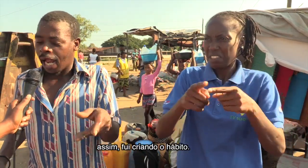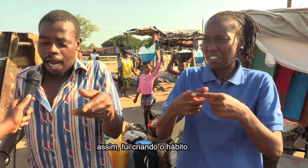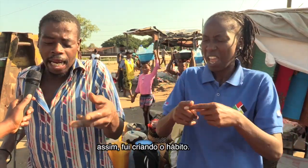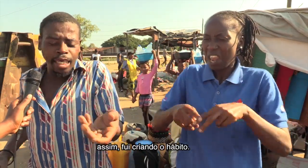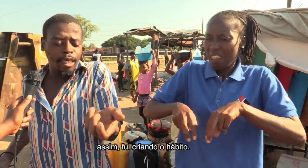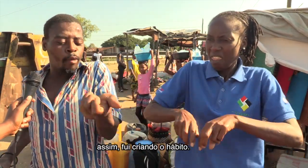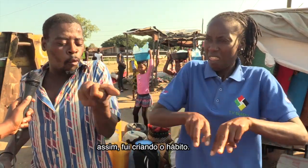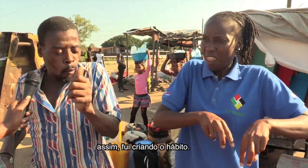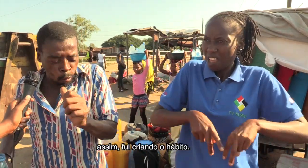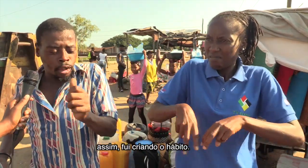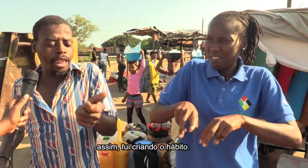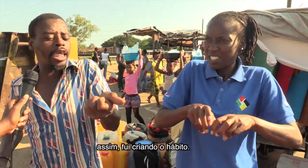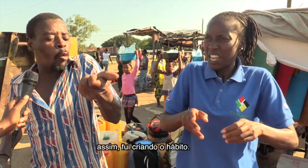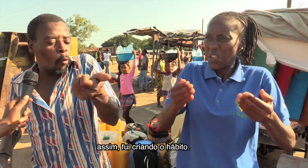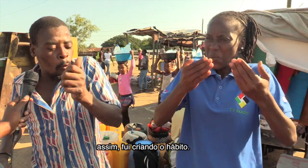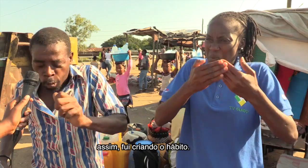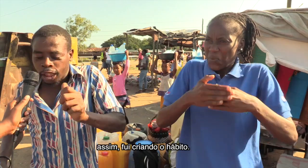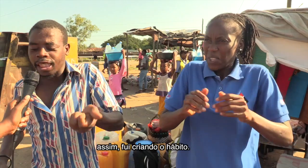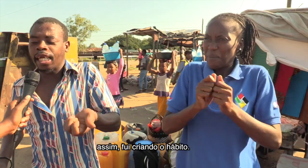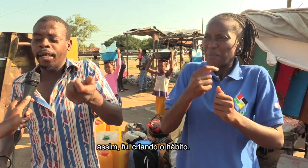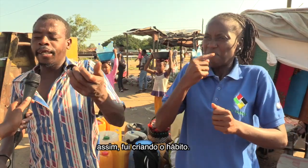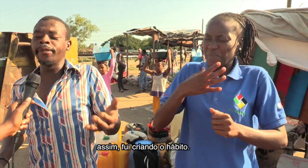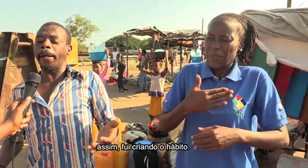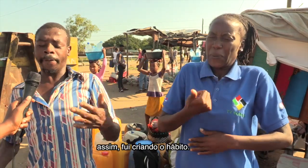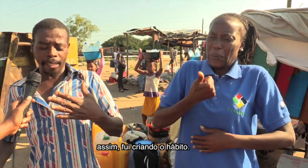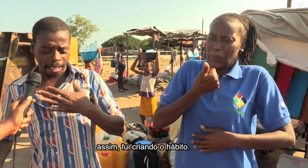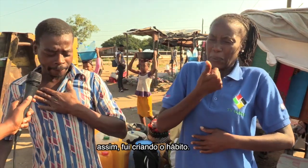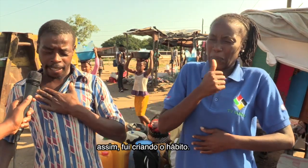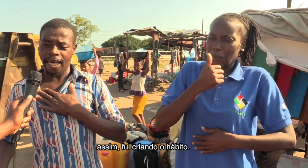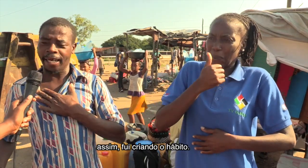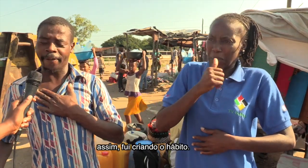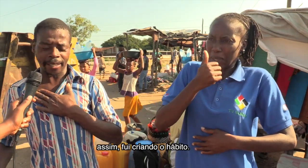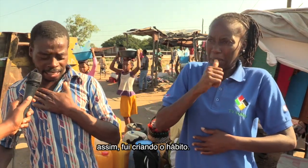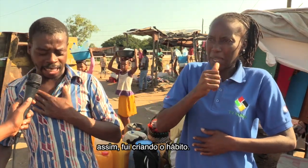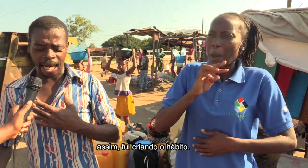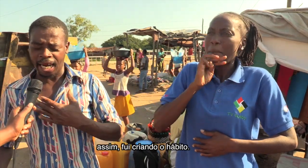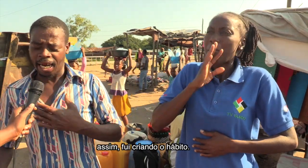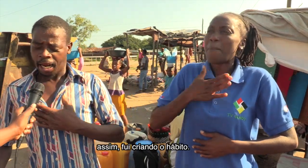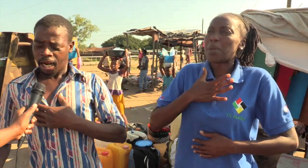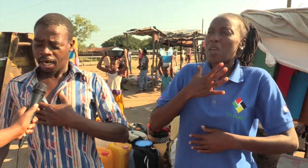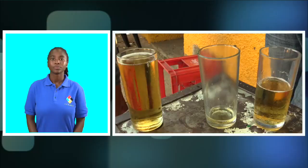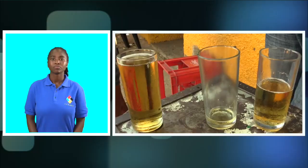Quando bebia, dava-me também. E assim fui criando hábito.